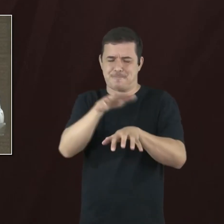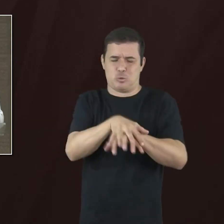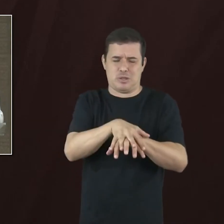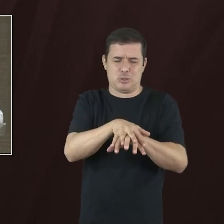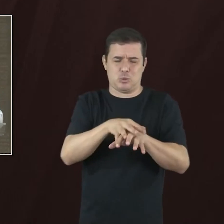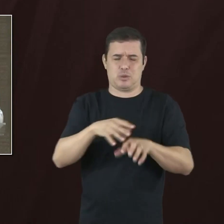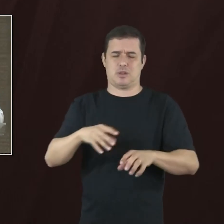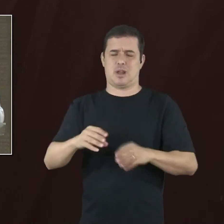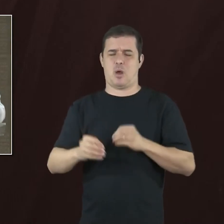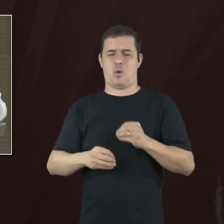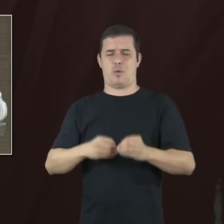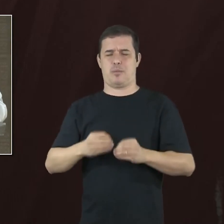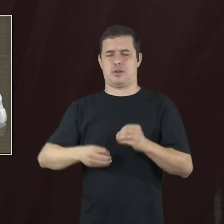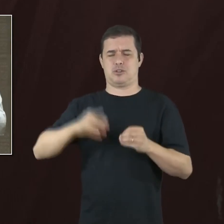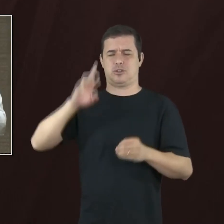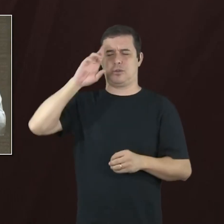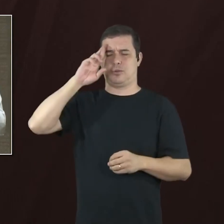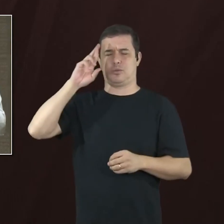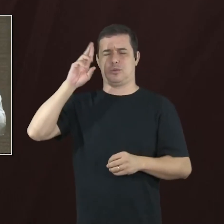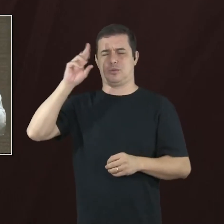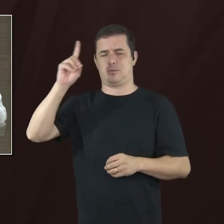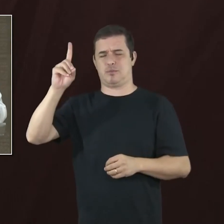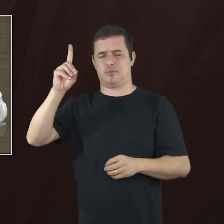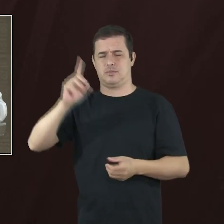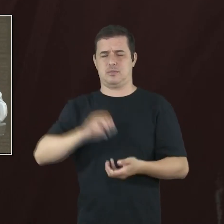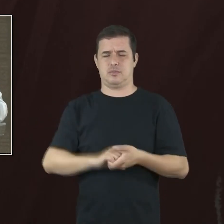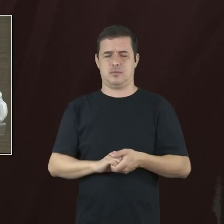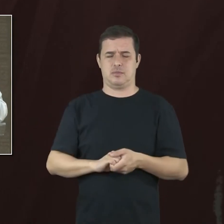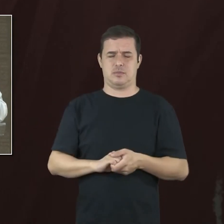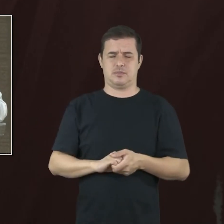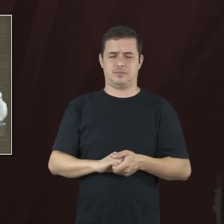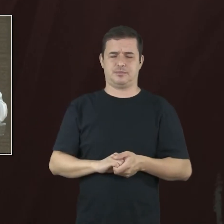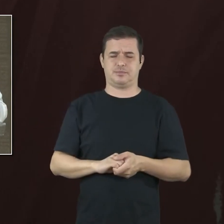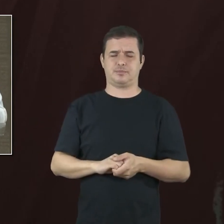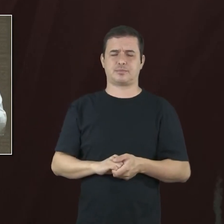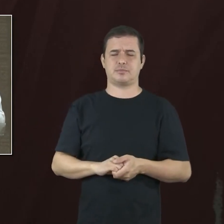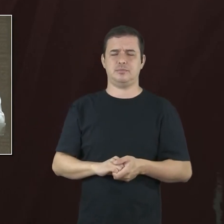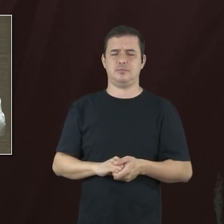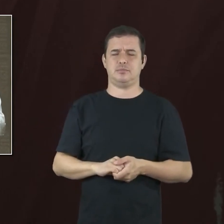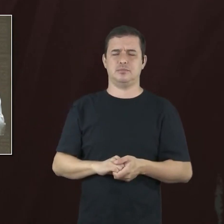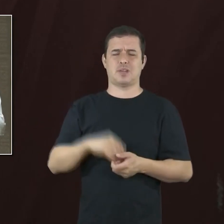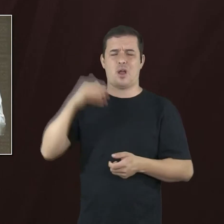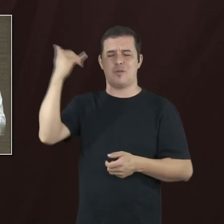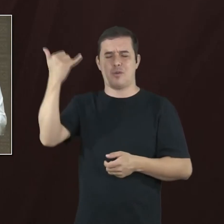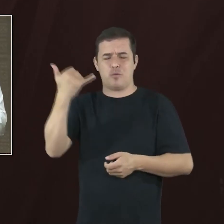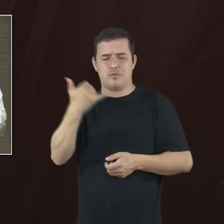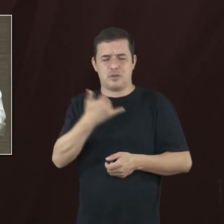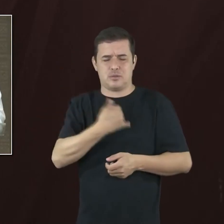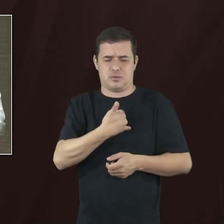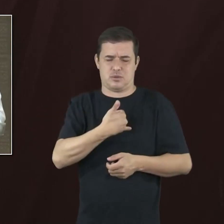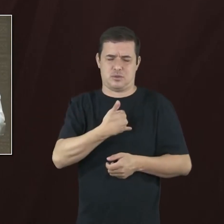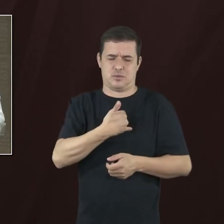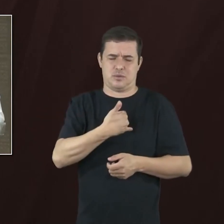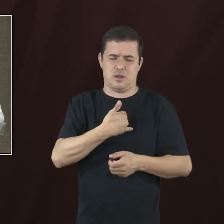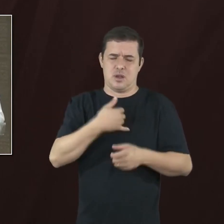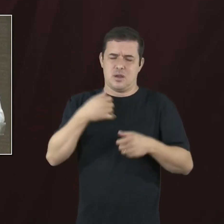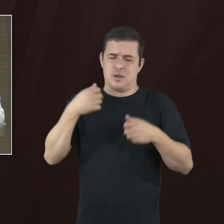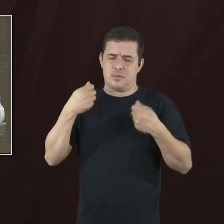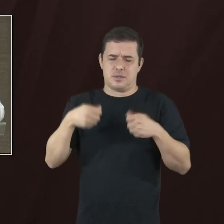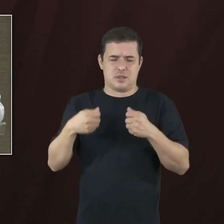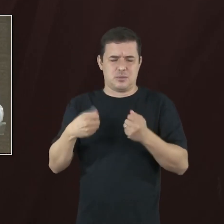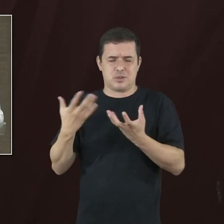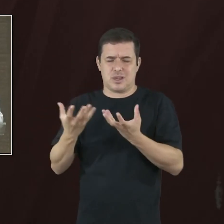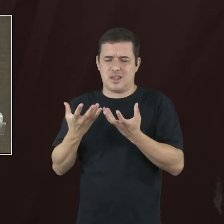Tua obra. Senhor, que nós sejamos, depois que ouvimos essas palavras, Senhor, nós queremos nos